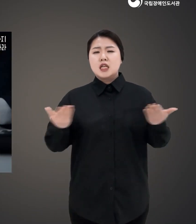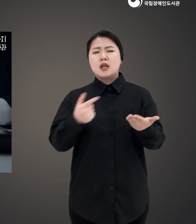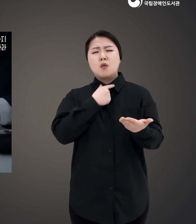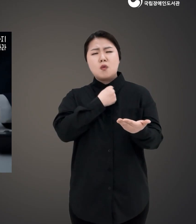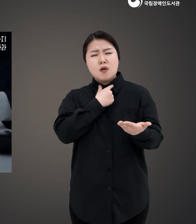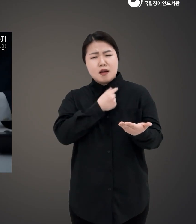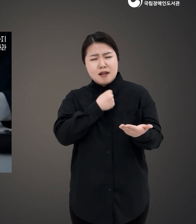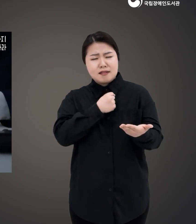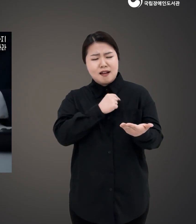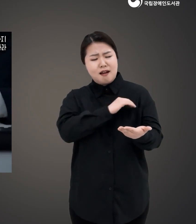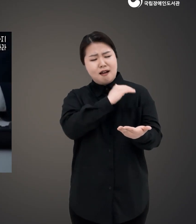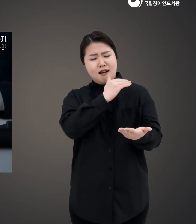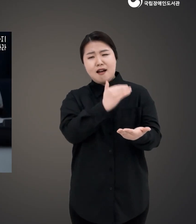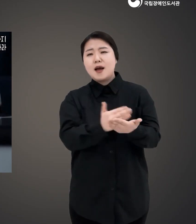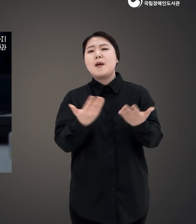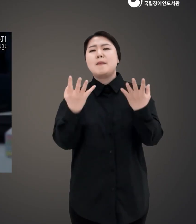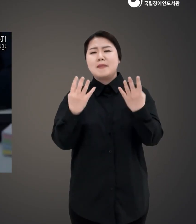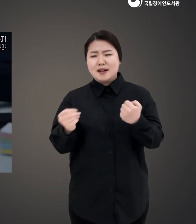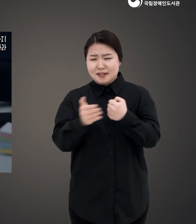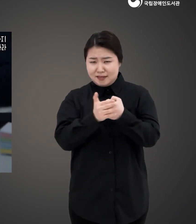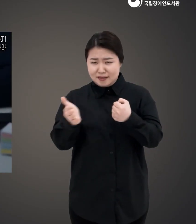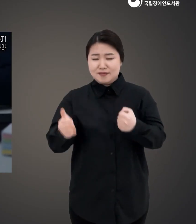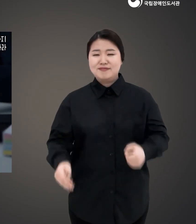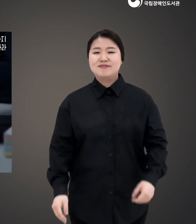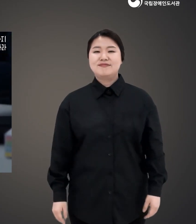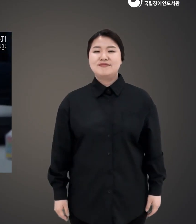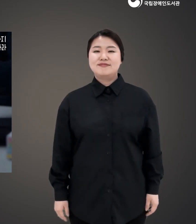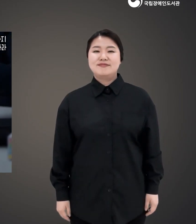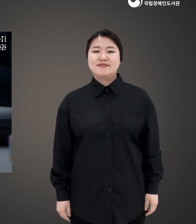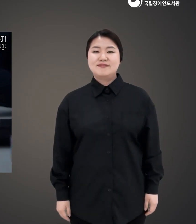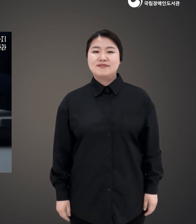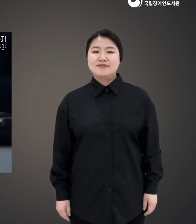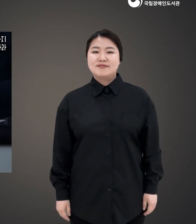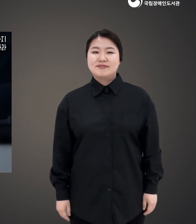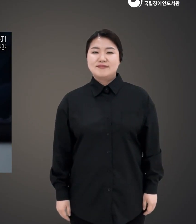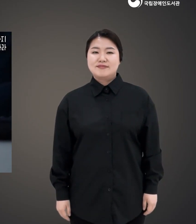하려는 일이 너무 많기 때문이다.